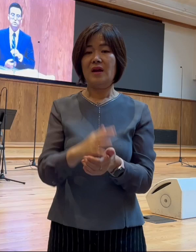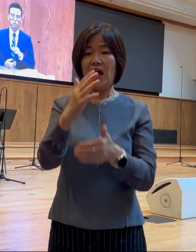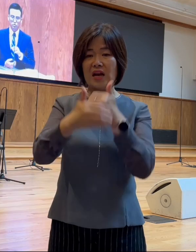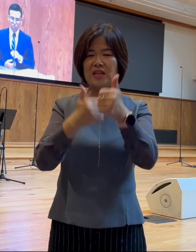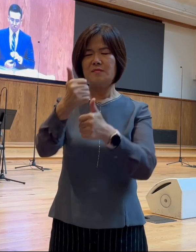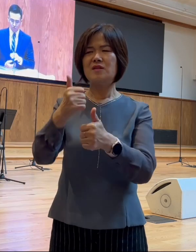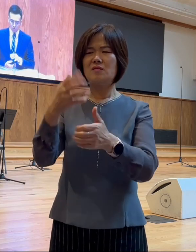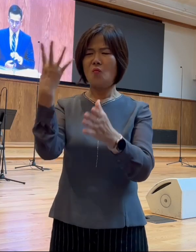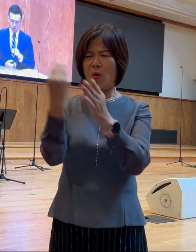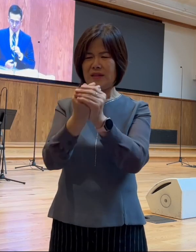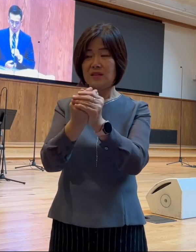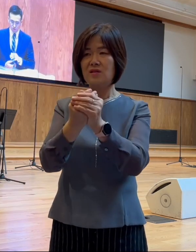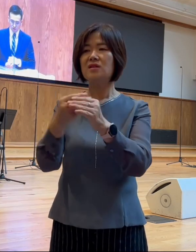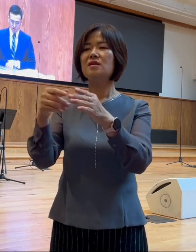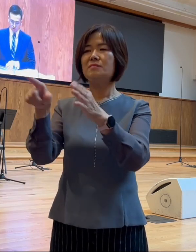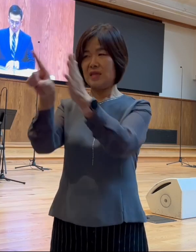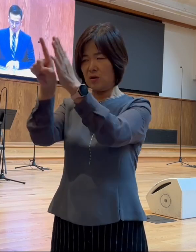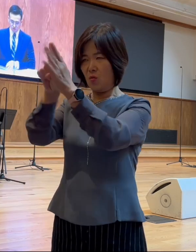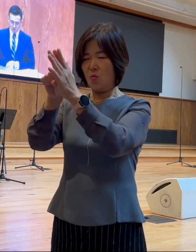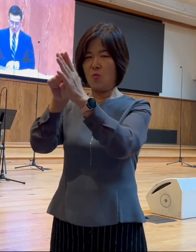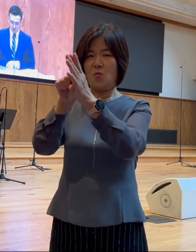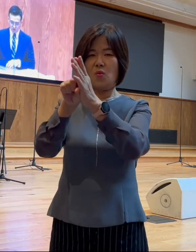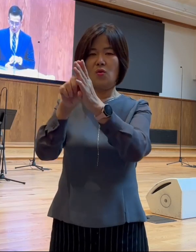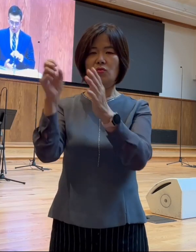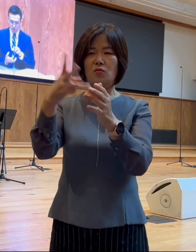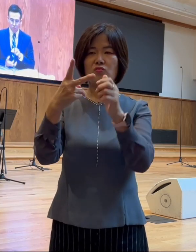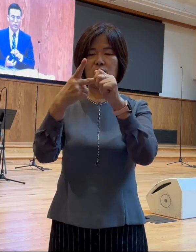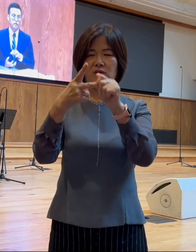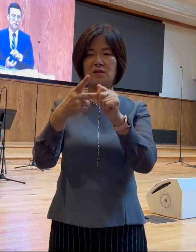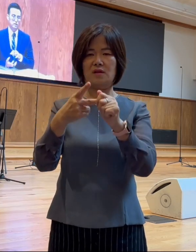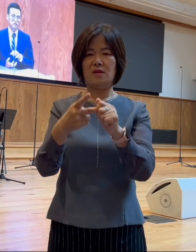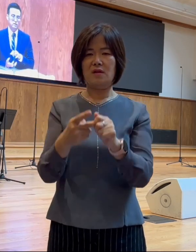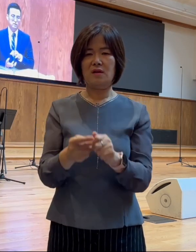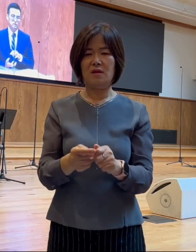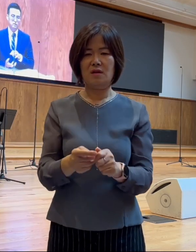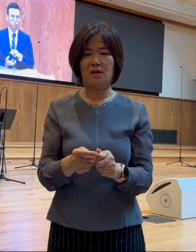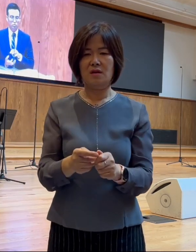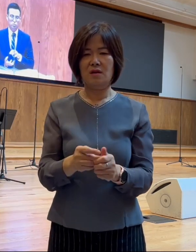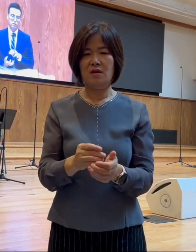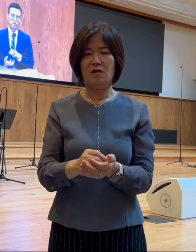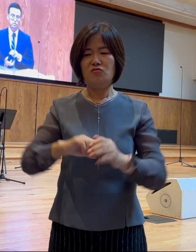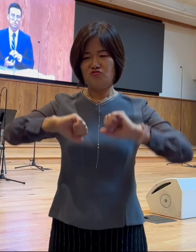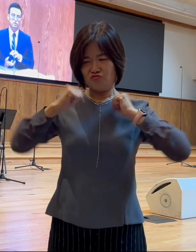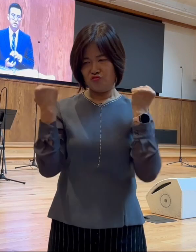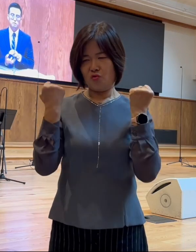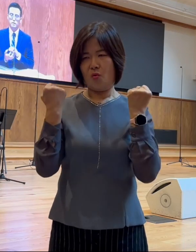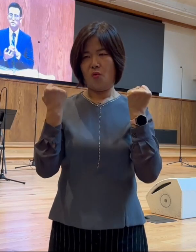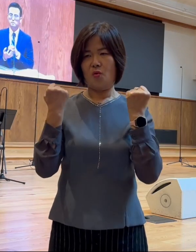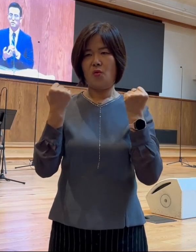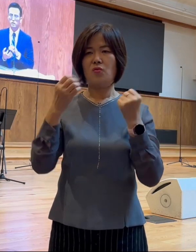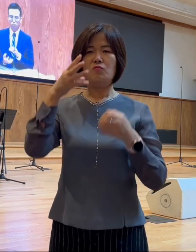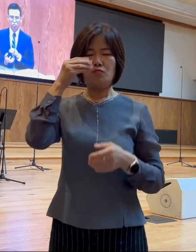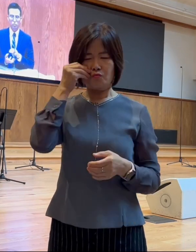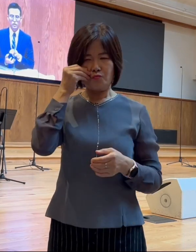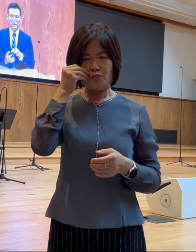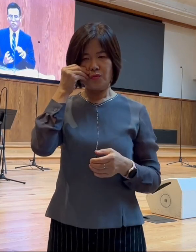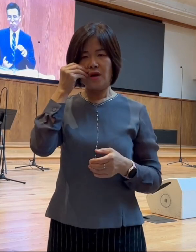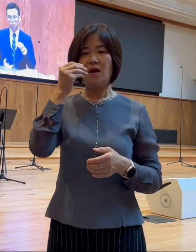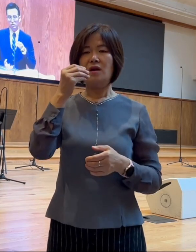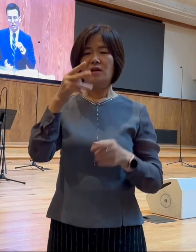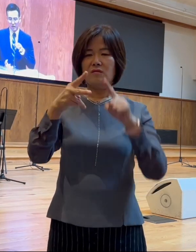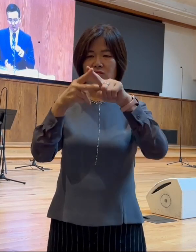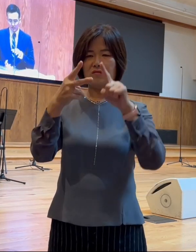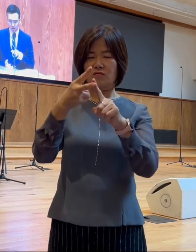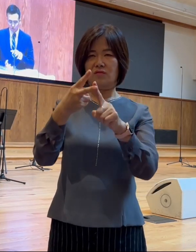하나님을 전적으로 신뢰하는 것. 또 하나는 obey, 순종하는 것. 하나님의 말씀에 순종. 이